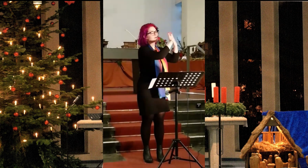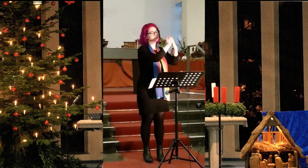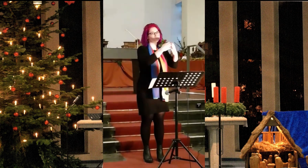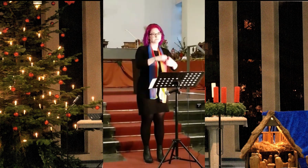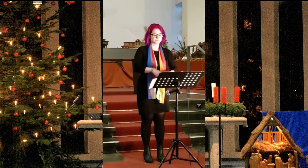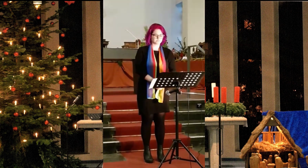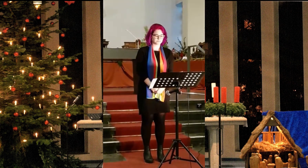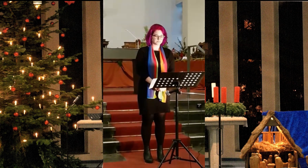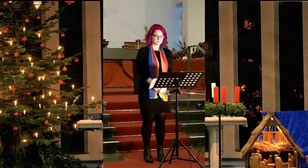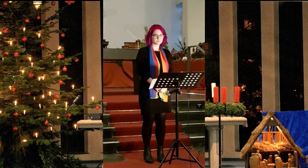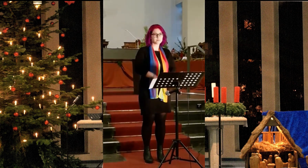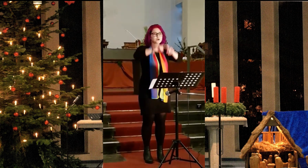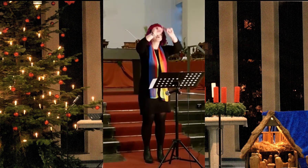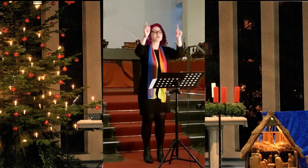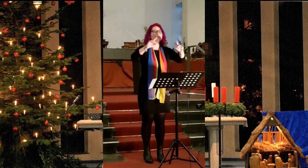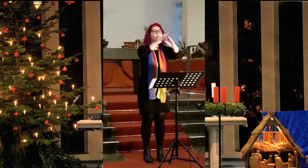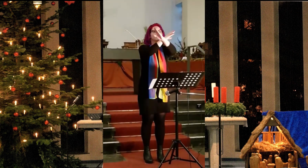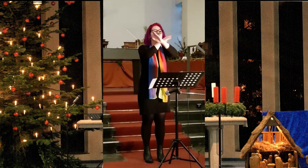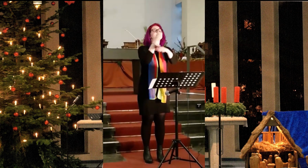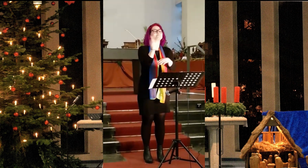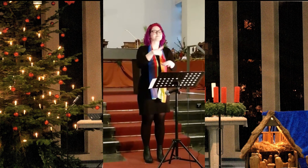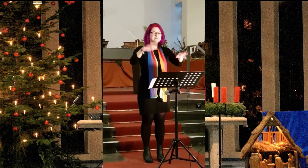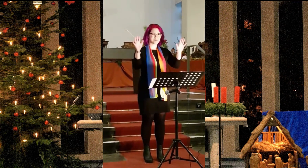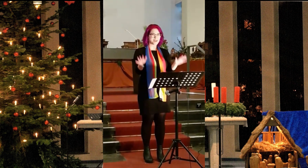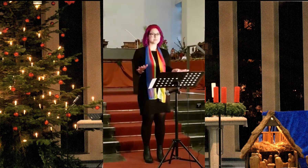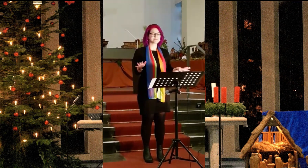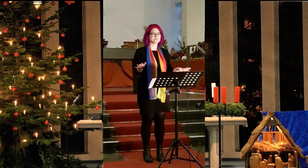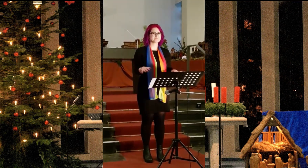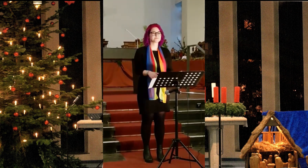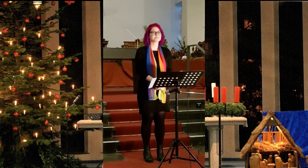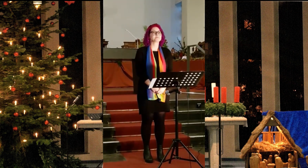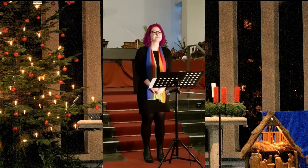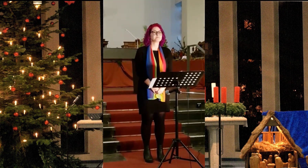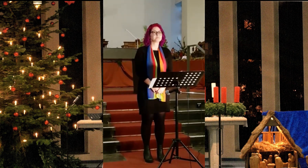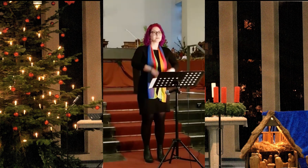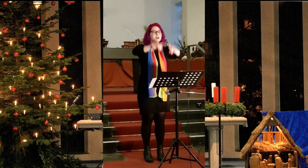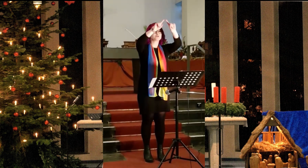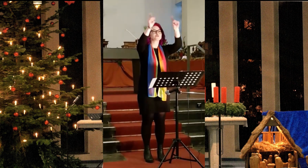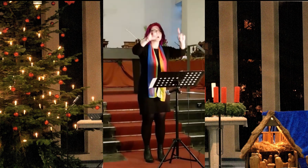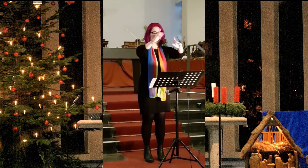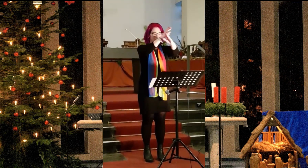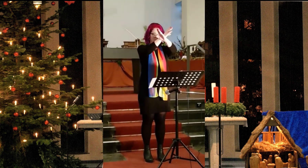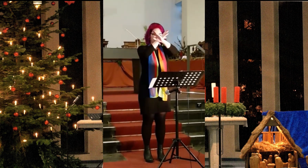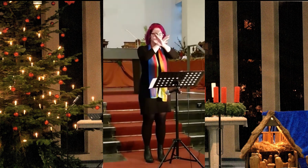uns hergeführt, wir danken dir. Stern über Bethlehem, wir bleiben hier.